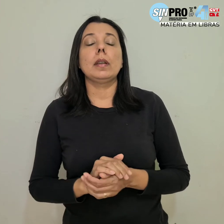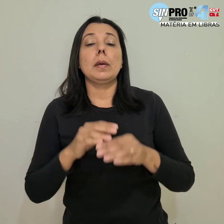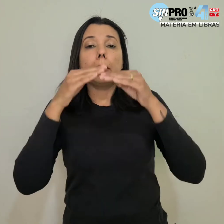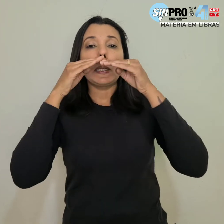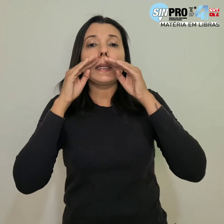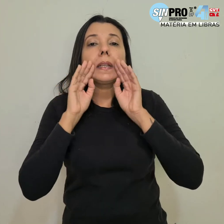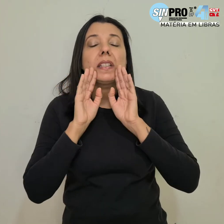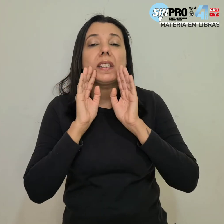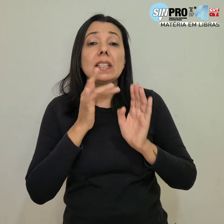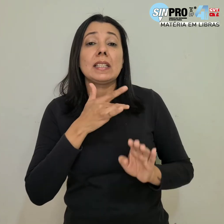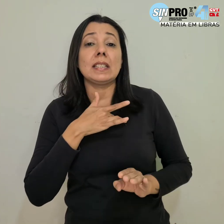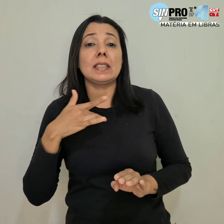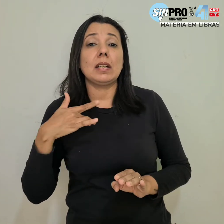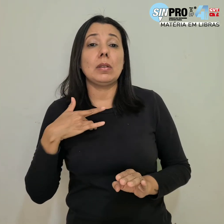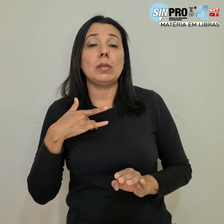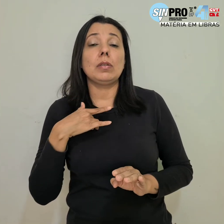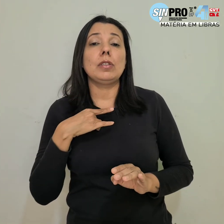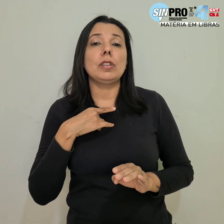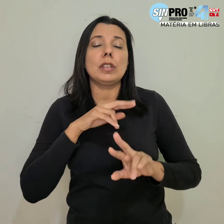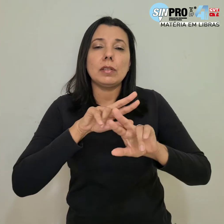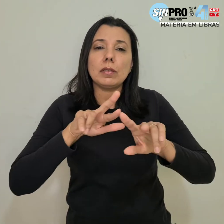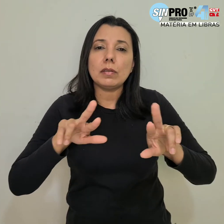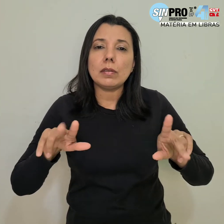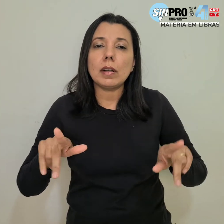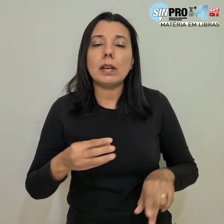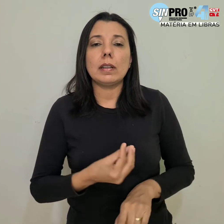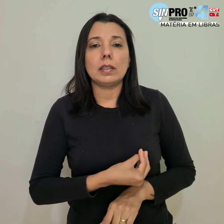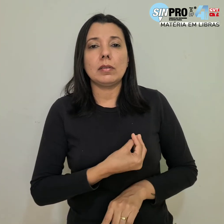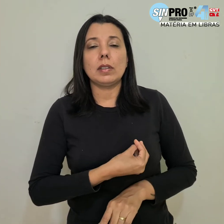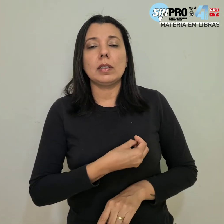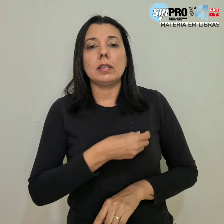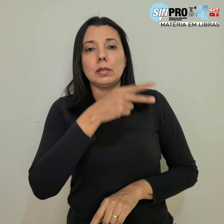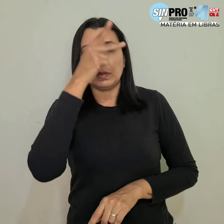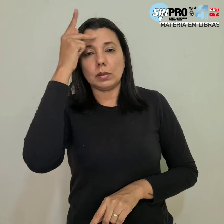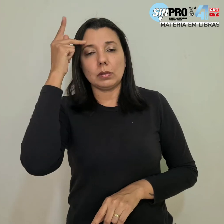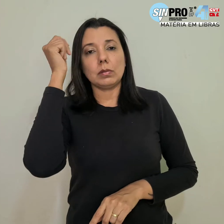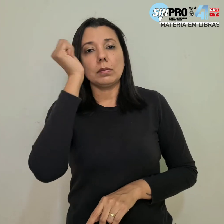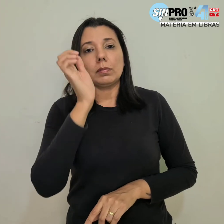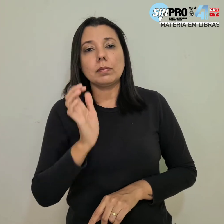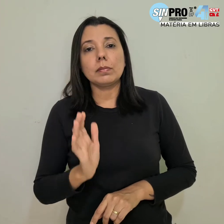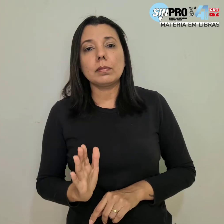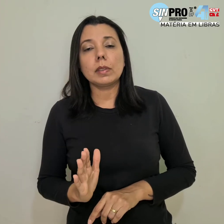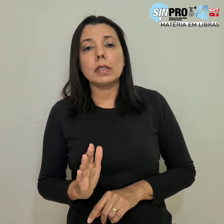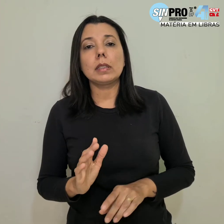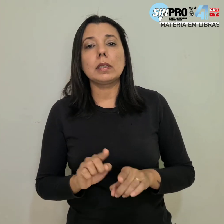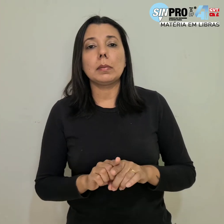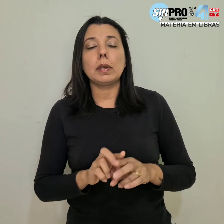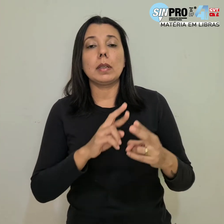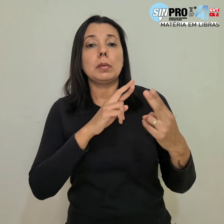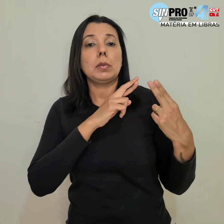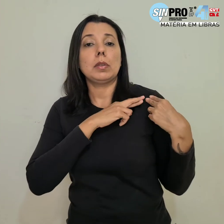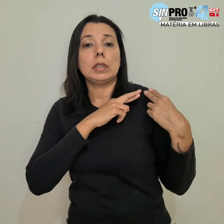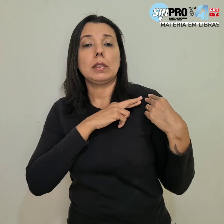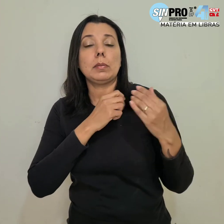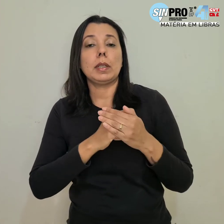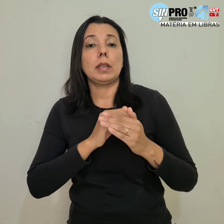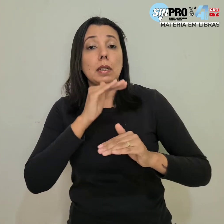tragédia sanitária que vem ceifando dezenas de milhares de vidas de brasileiros, a grande responsável pela evolução